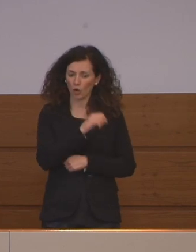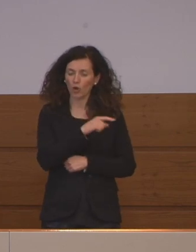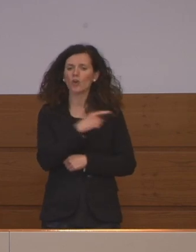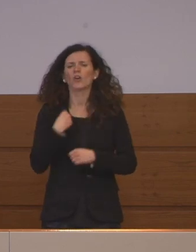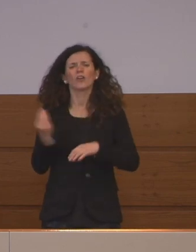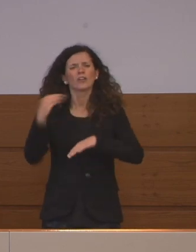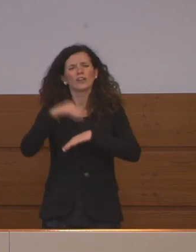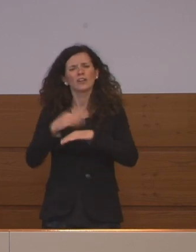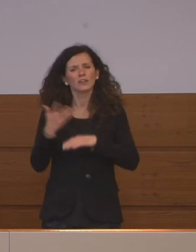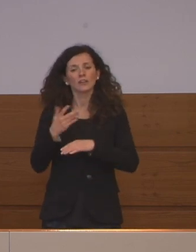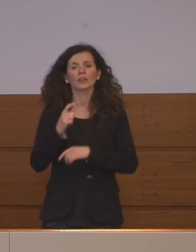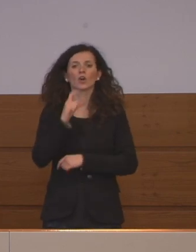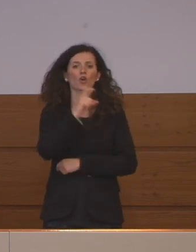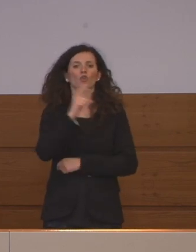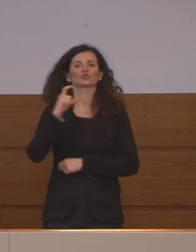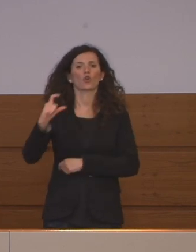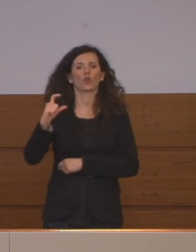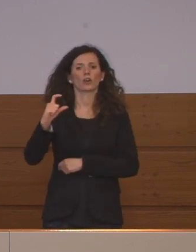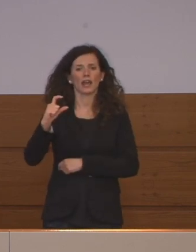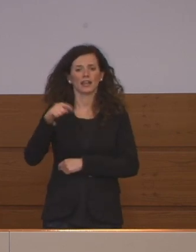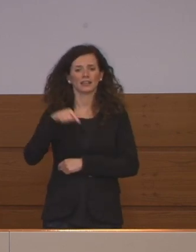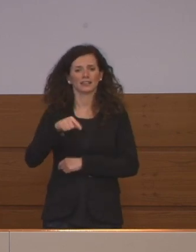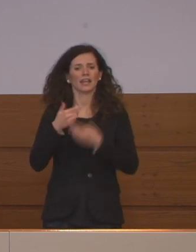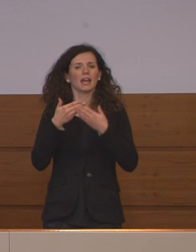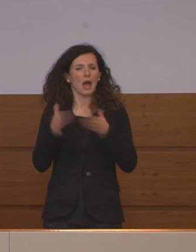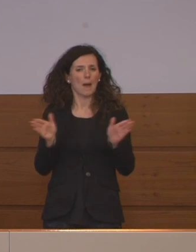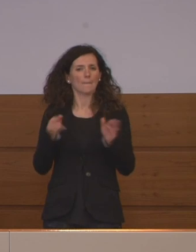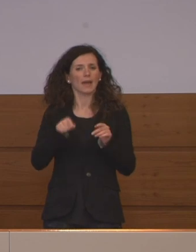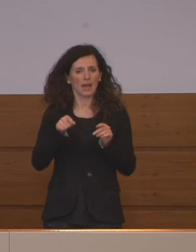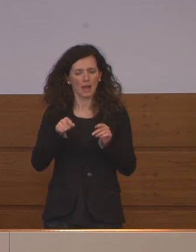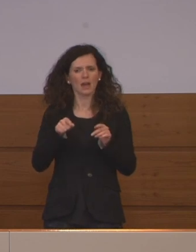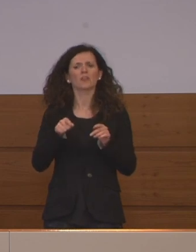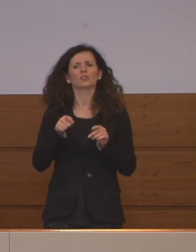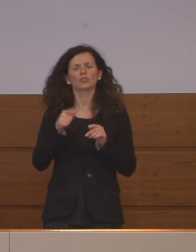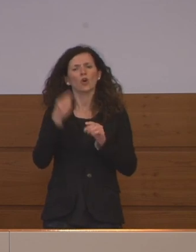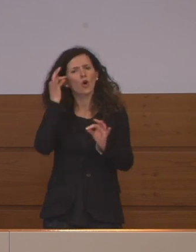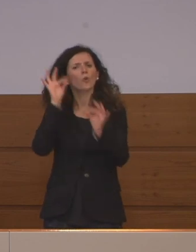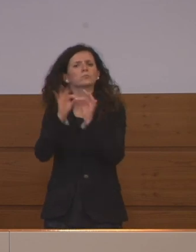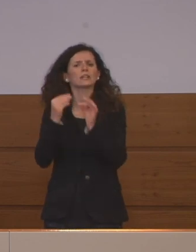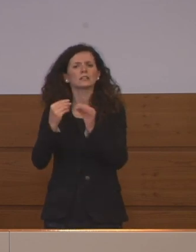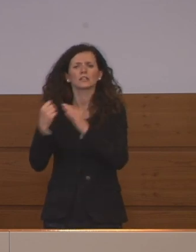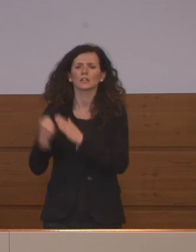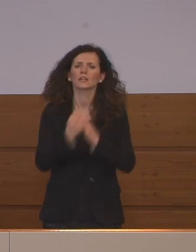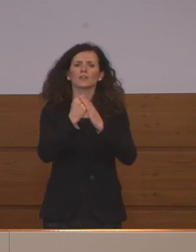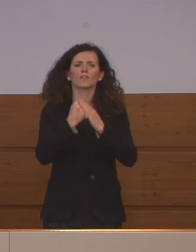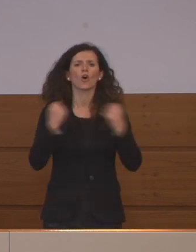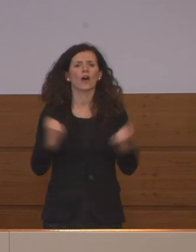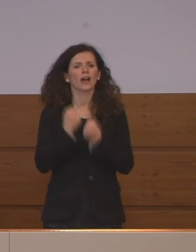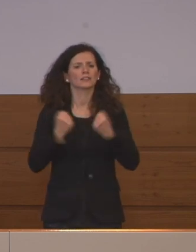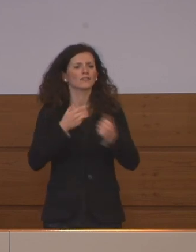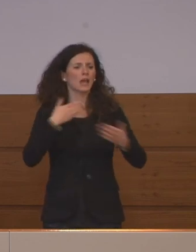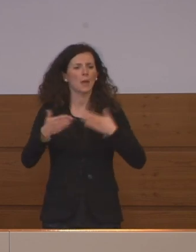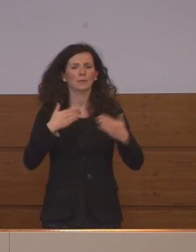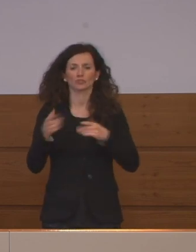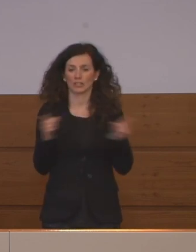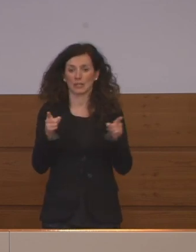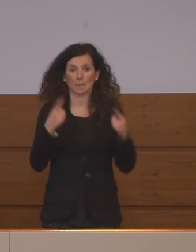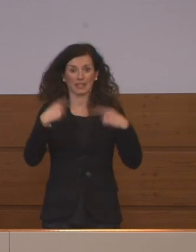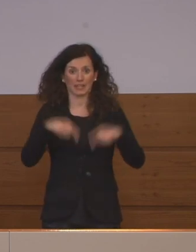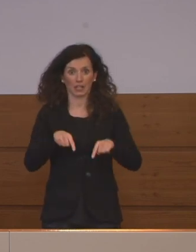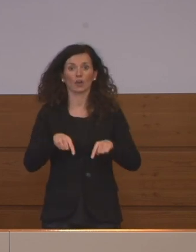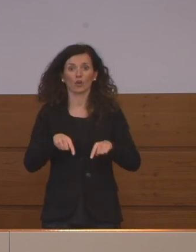conto corrente che è stato aperto per sostenere le attività di emergenza in questo periodo